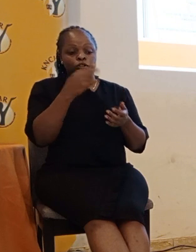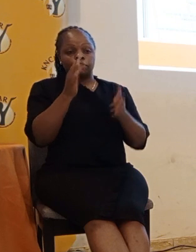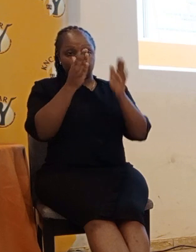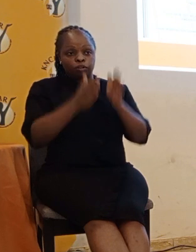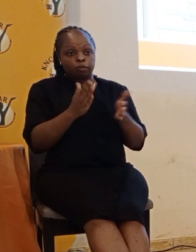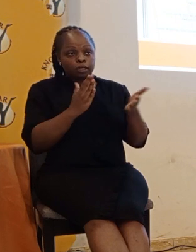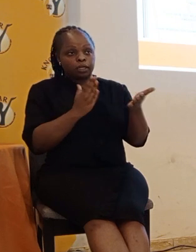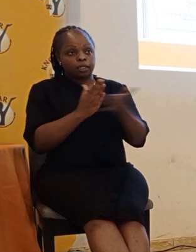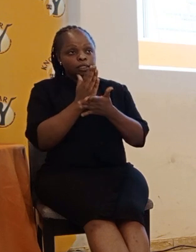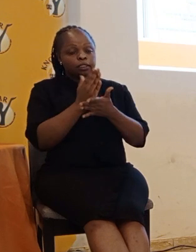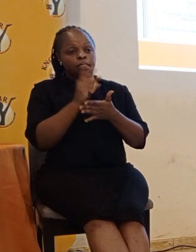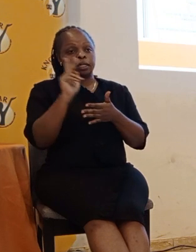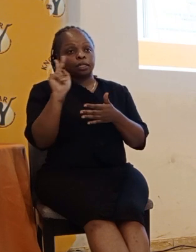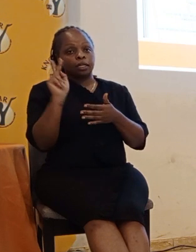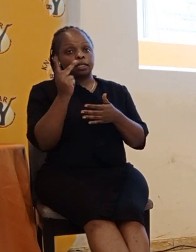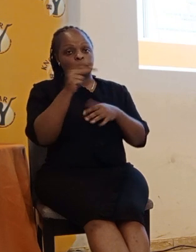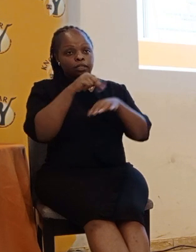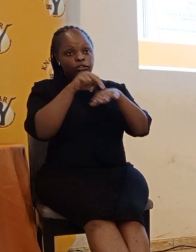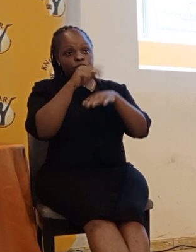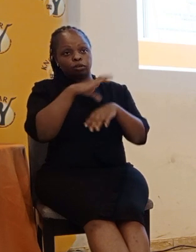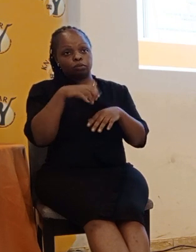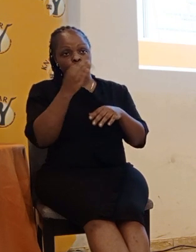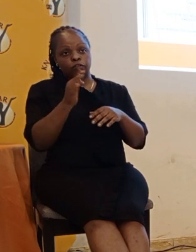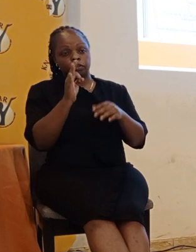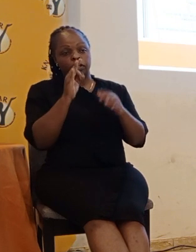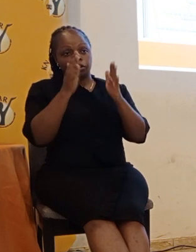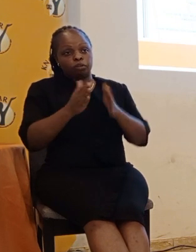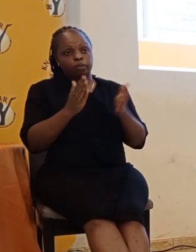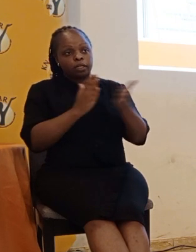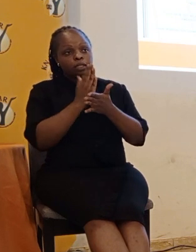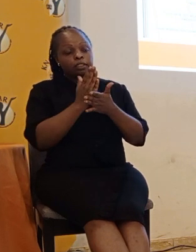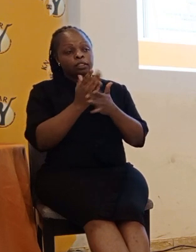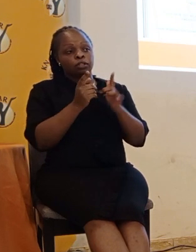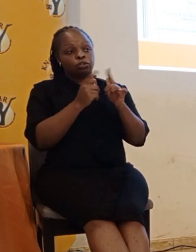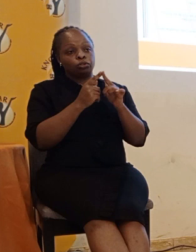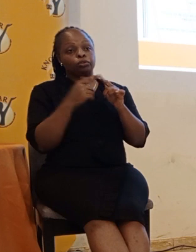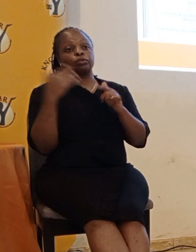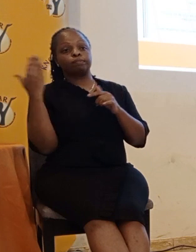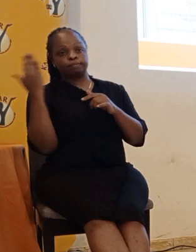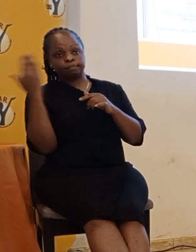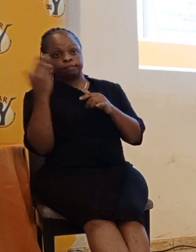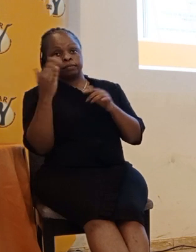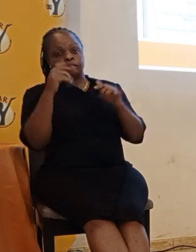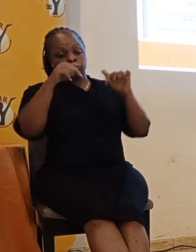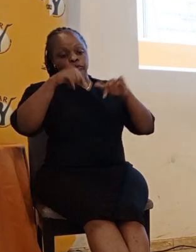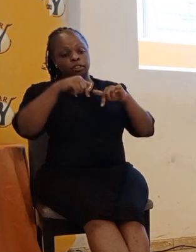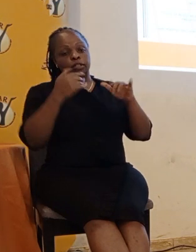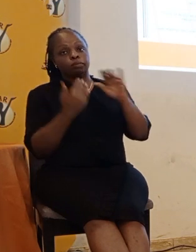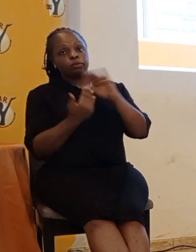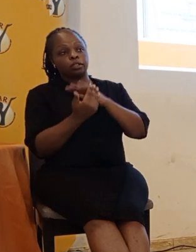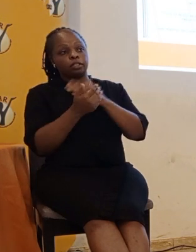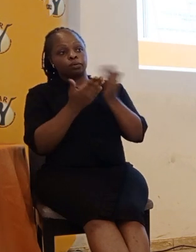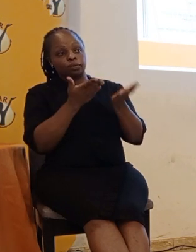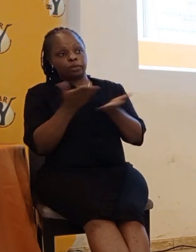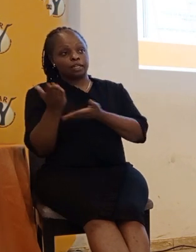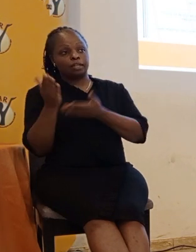Binadamu, Kenya National Commission on Human Rights, atuhutubie asubuhi ya leo. Karibu